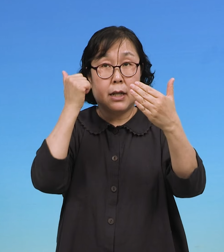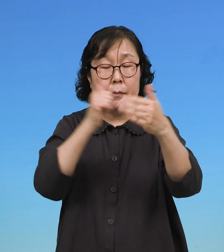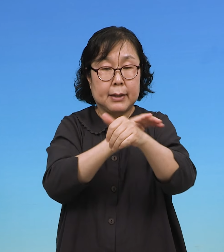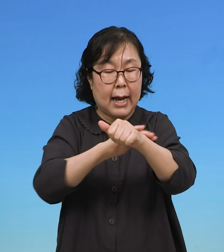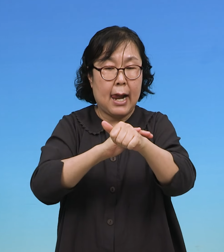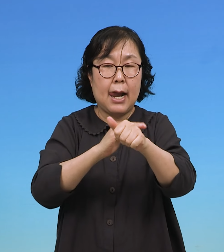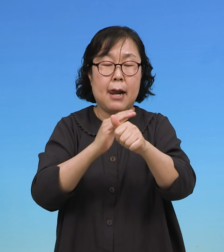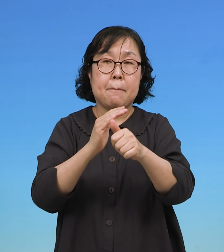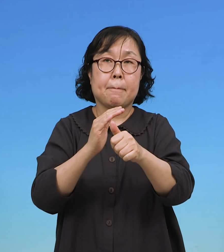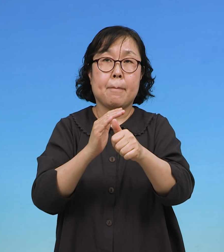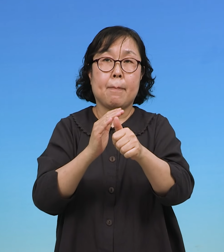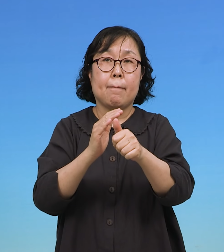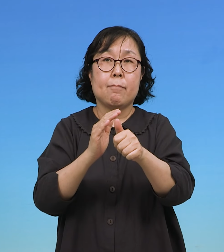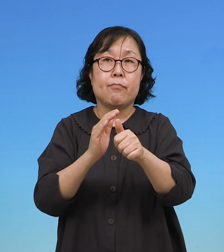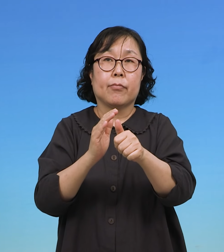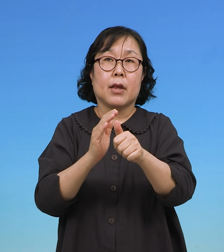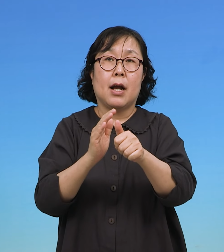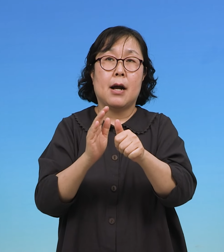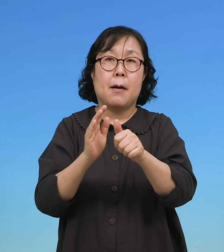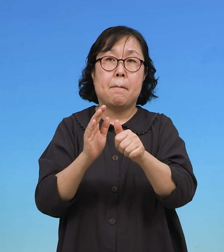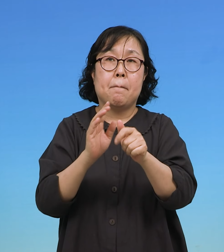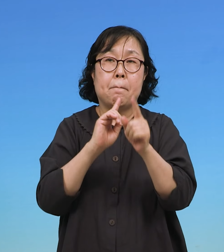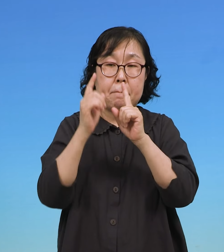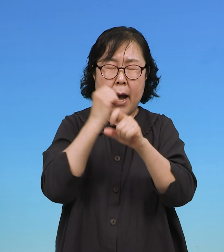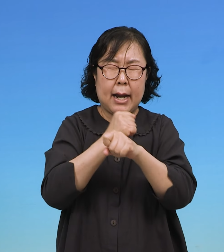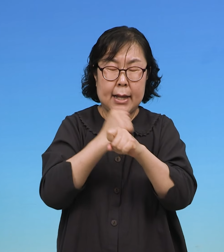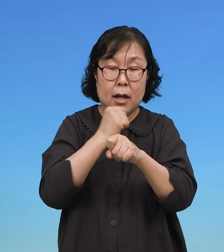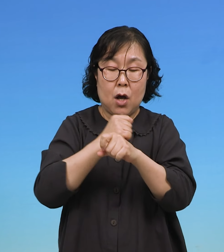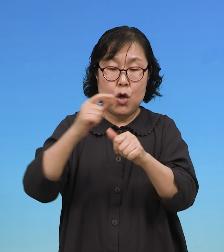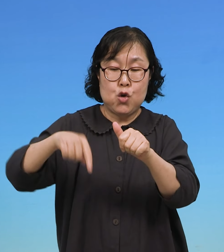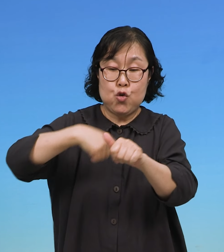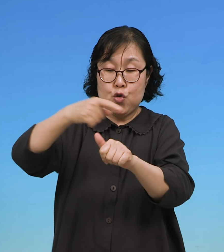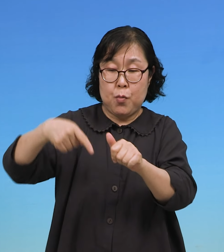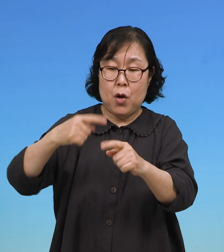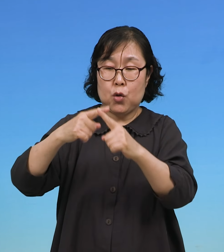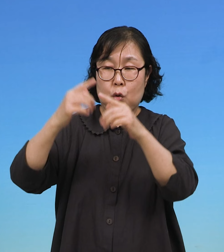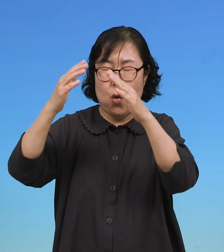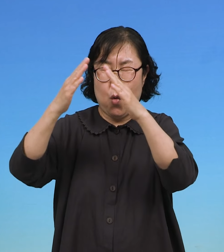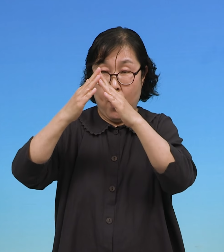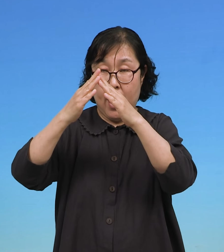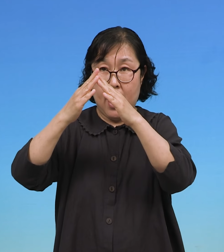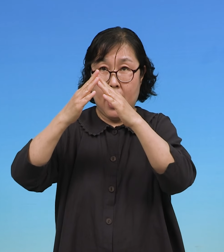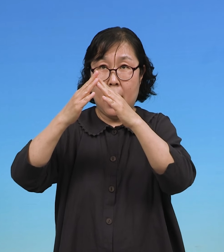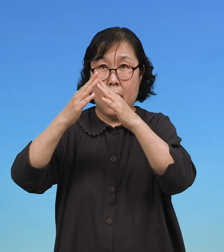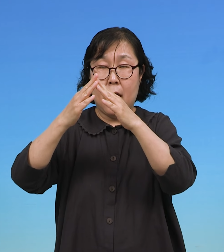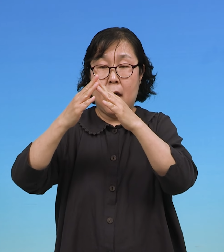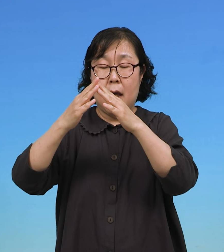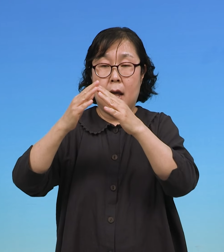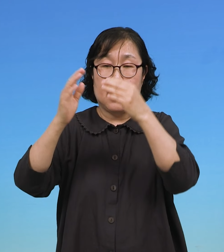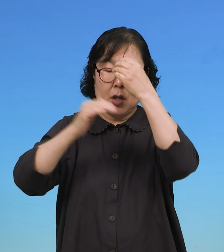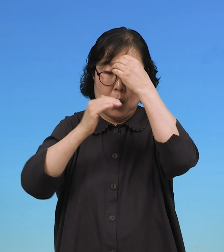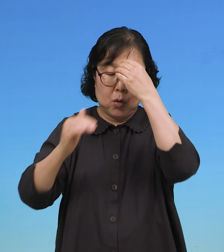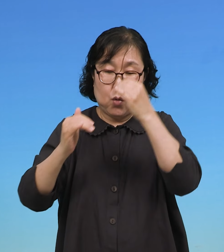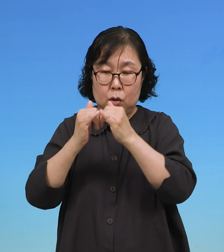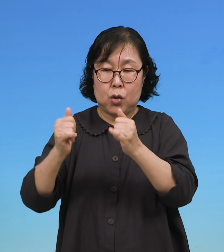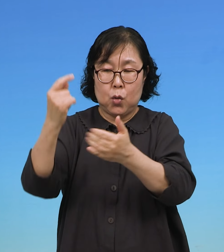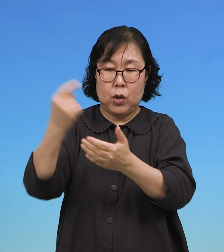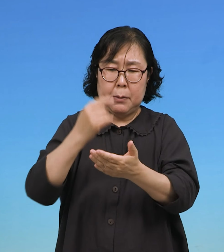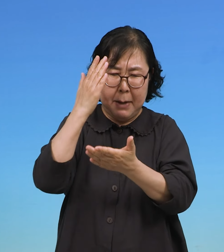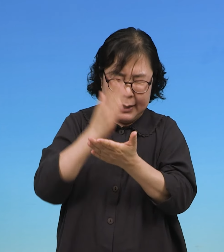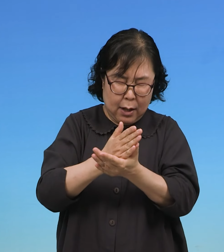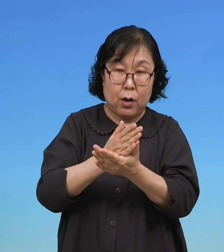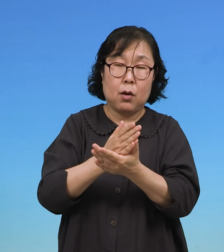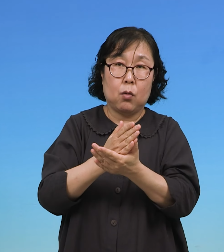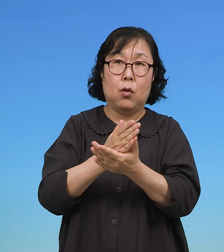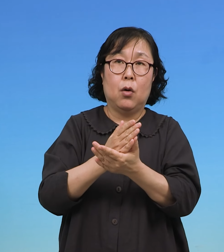잘 설명하고 설득하고 해서 막 좀 과격하게 인근 교회 성도들 출입을 금합니다. 막 주보에 이렇게 좀 써놓으면